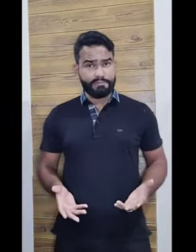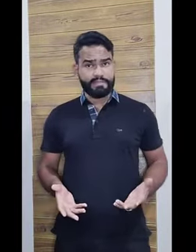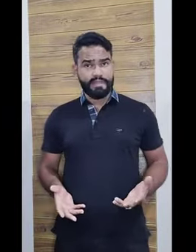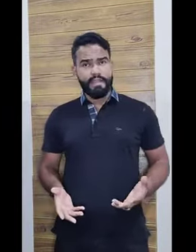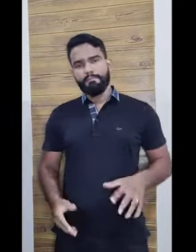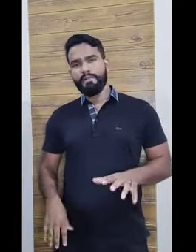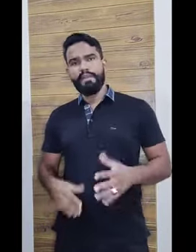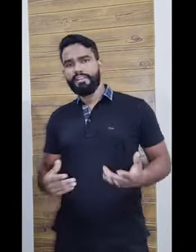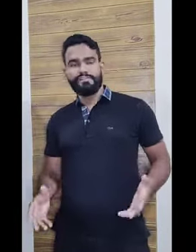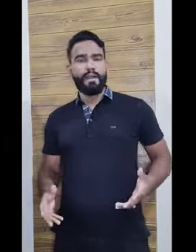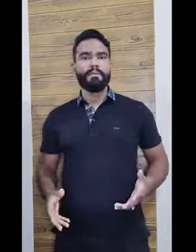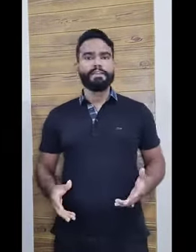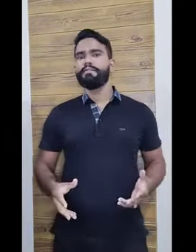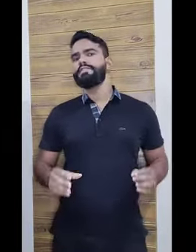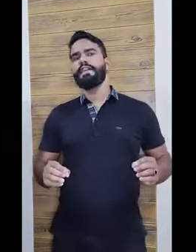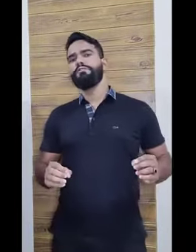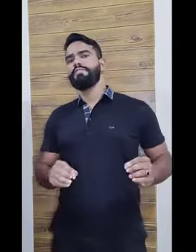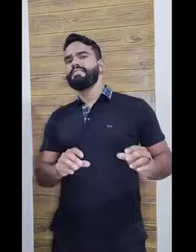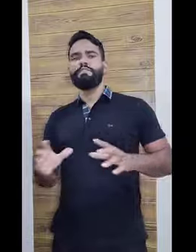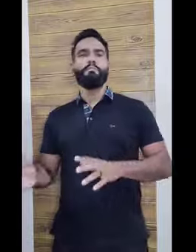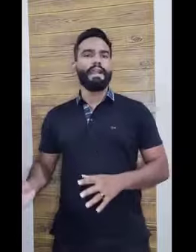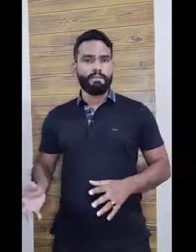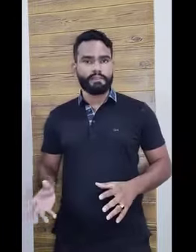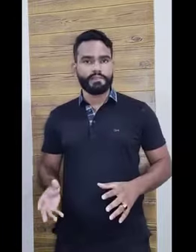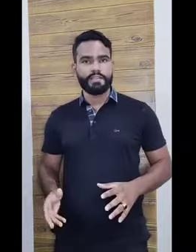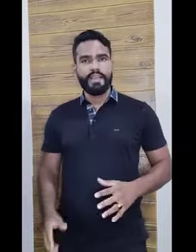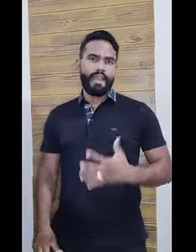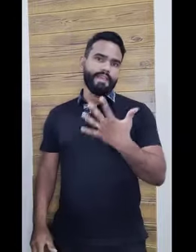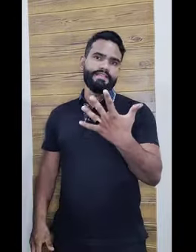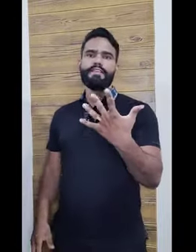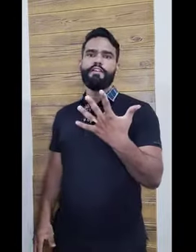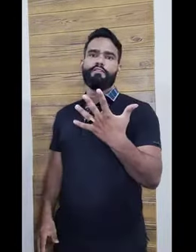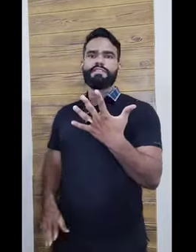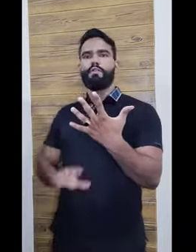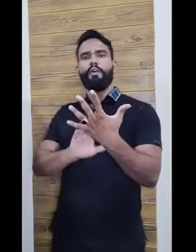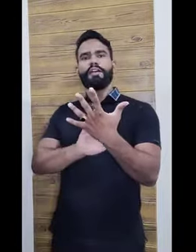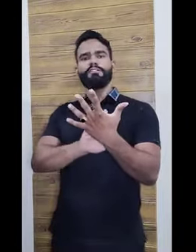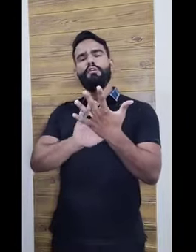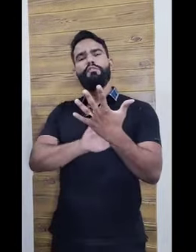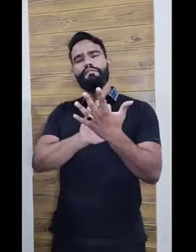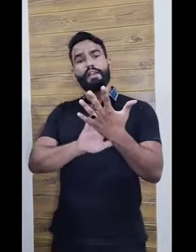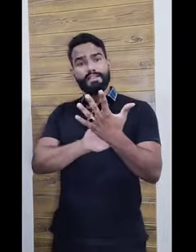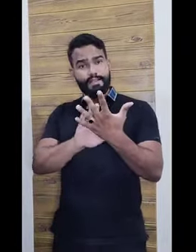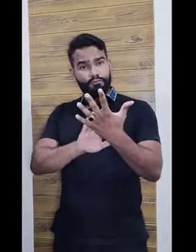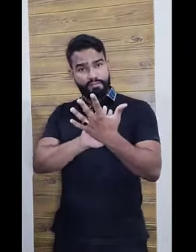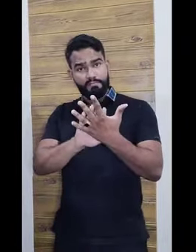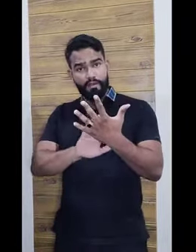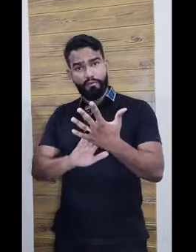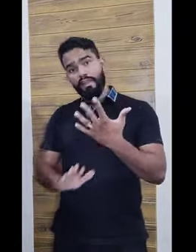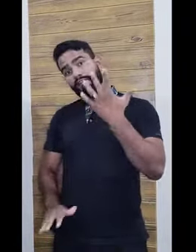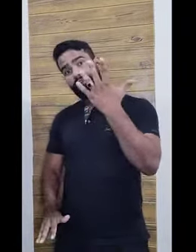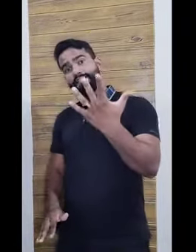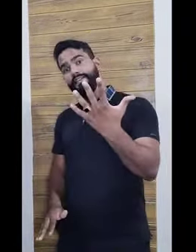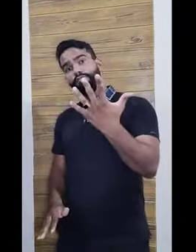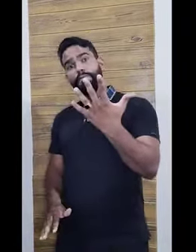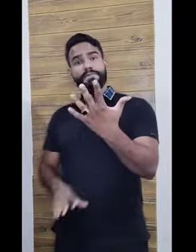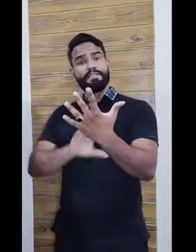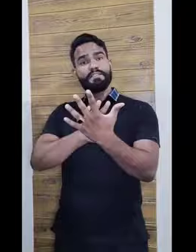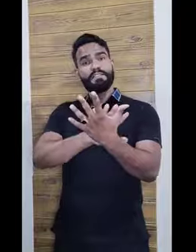Libras? Primeiro a gente vai aprender o sinal de 5 parâmetros. É esse aqui, ó. Você coloca a sua configuração de mão fazendo